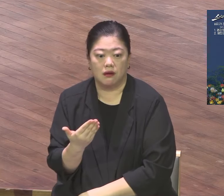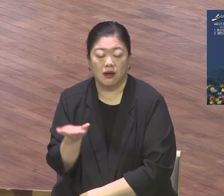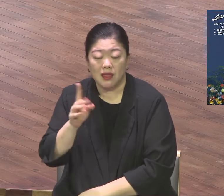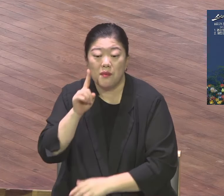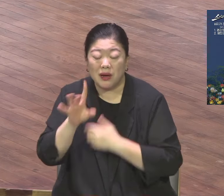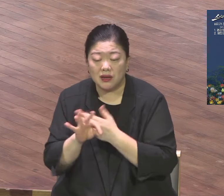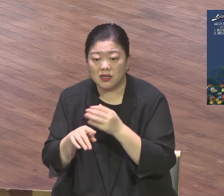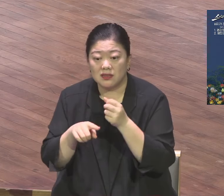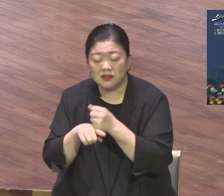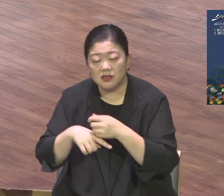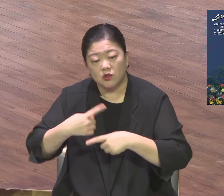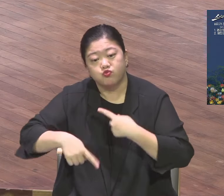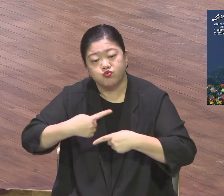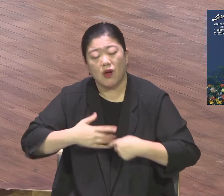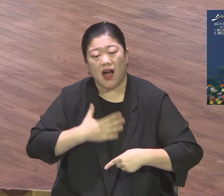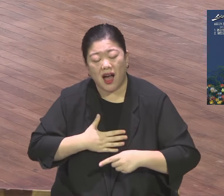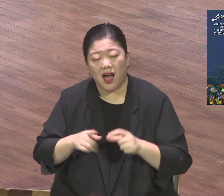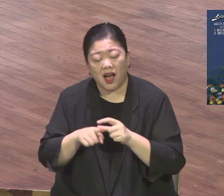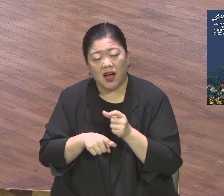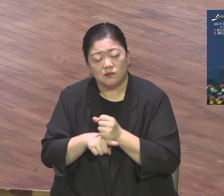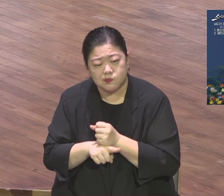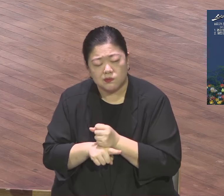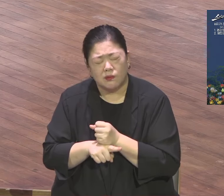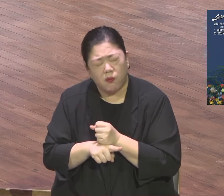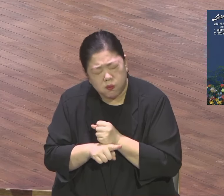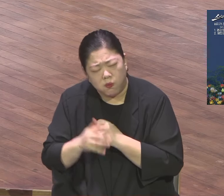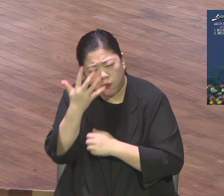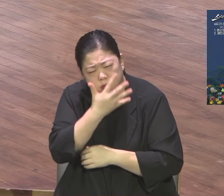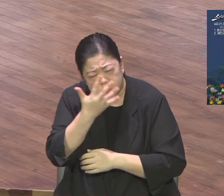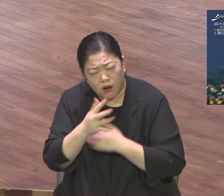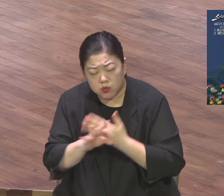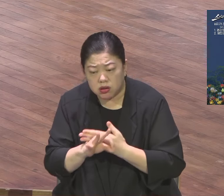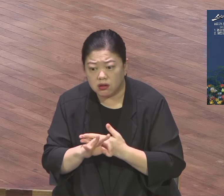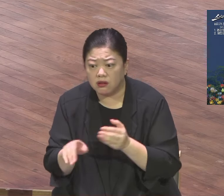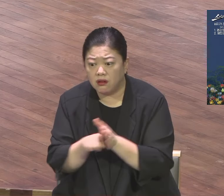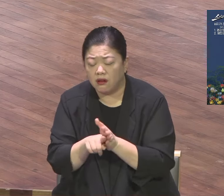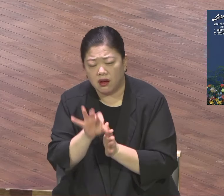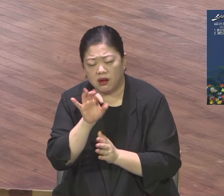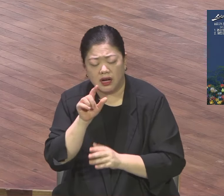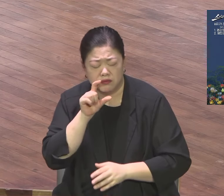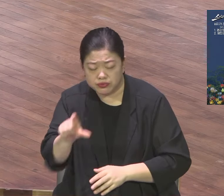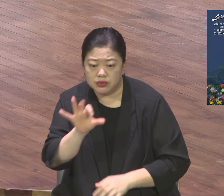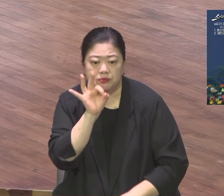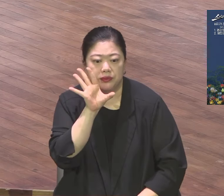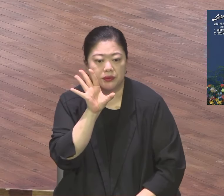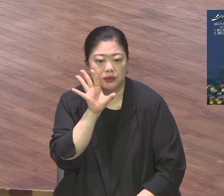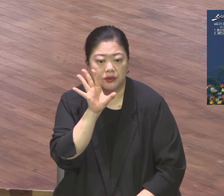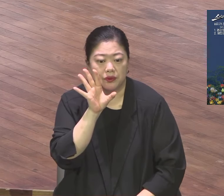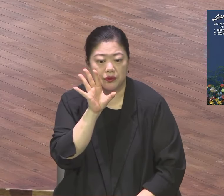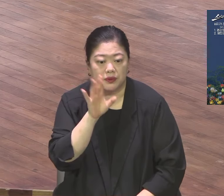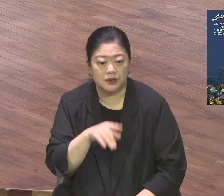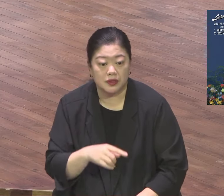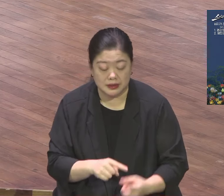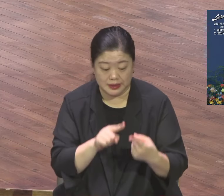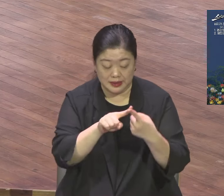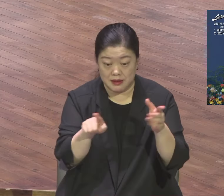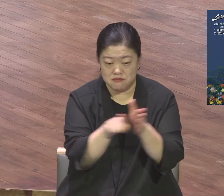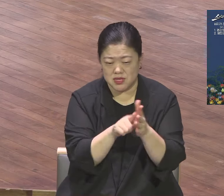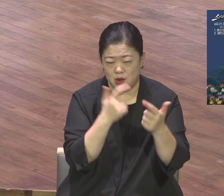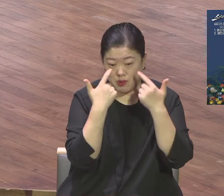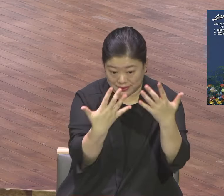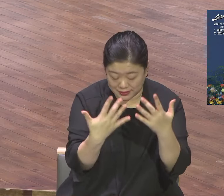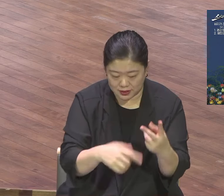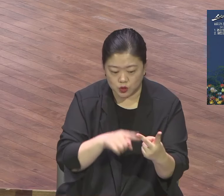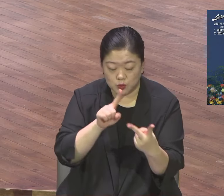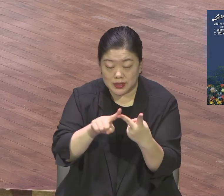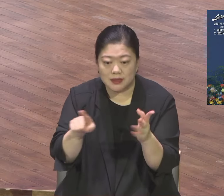무효입니까? 무효. 두 번째는 믿음의 지속성입니다. 자, 그러니까